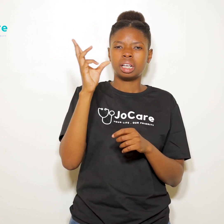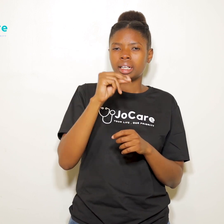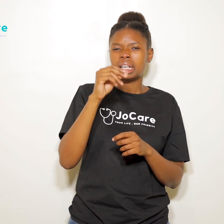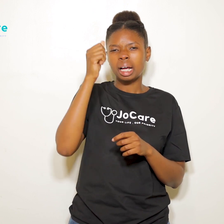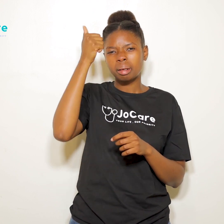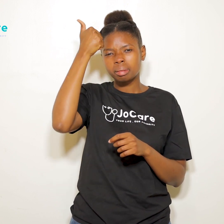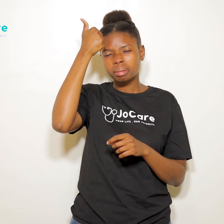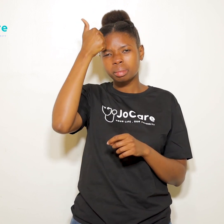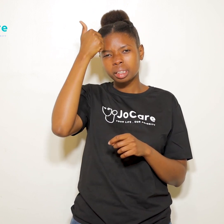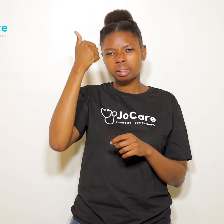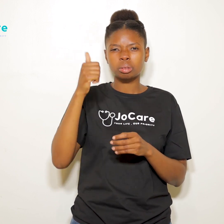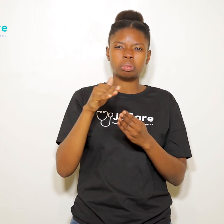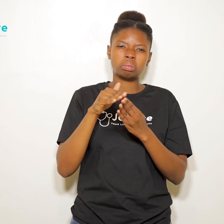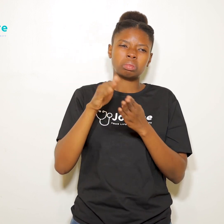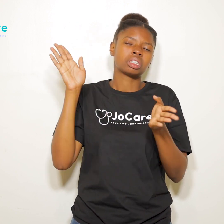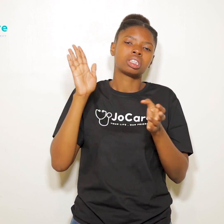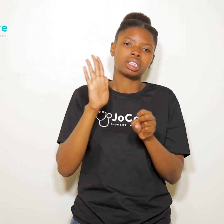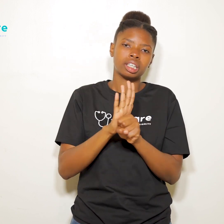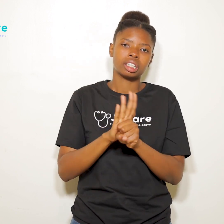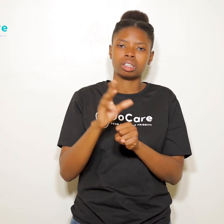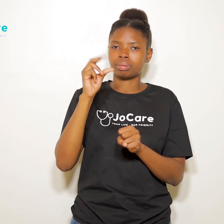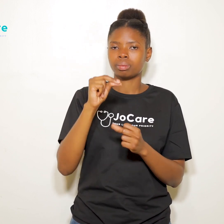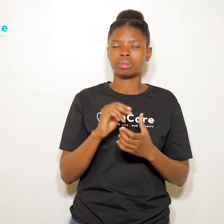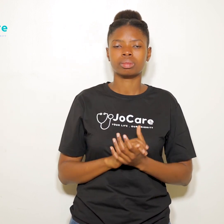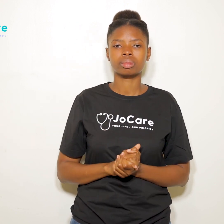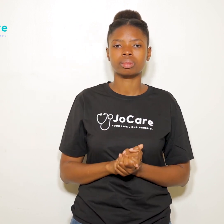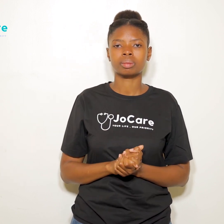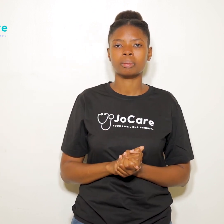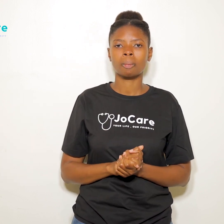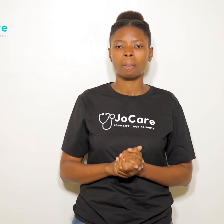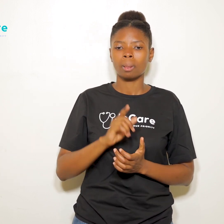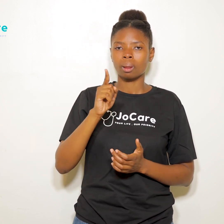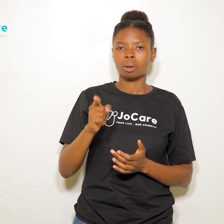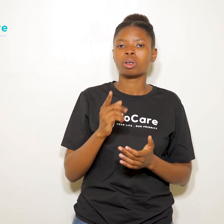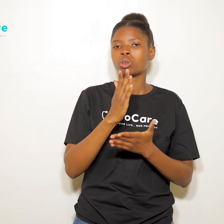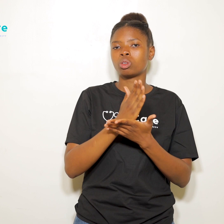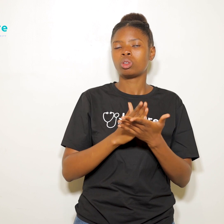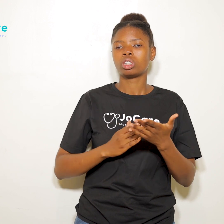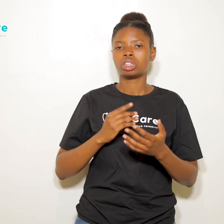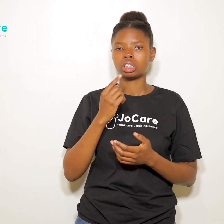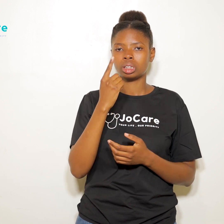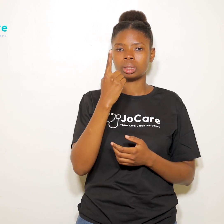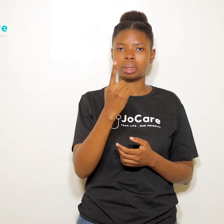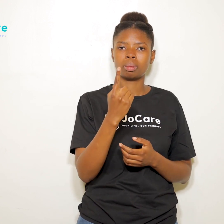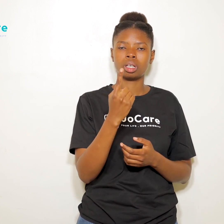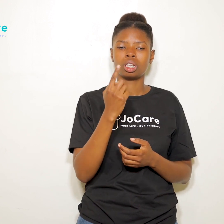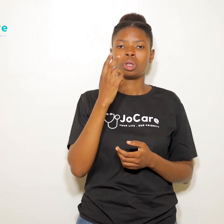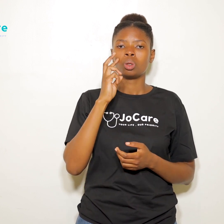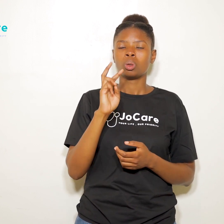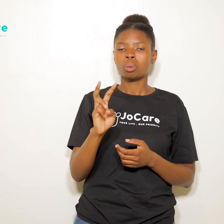byihariye agira ku mubiri we. Ubwo icyo cyari igice cya mbere, tubonyemo umusemburo